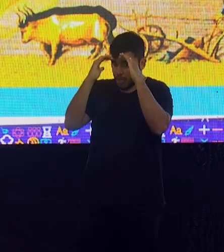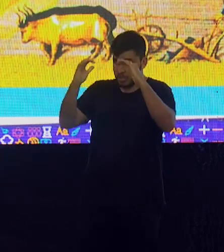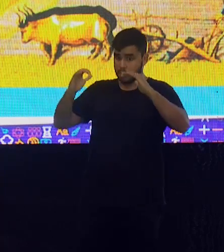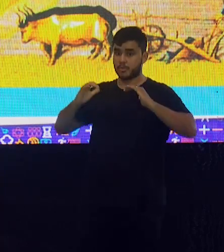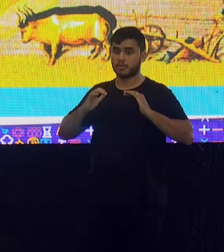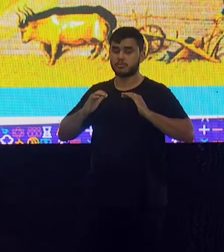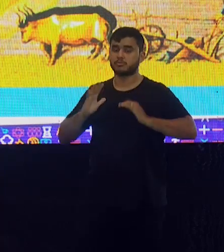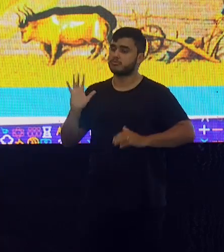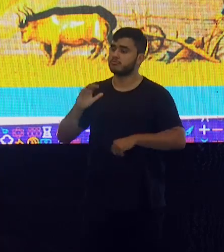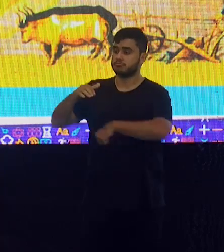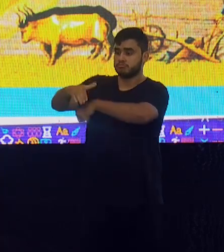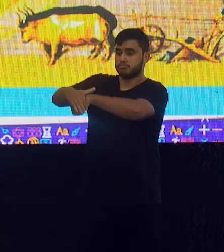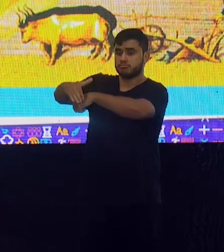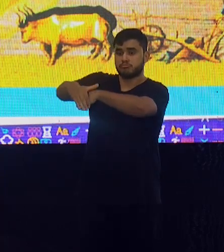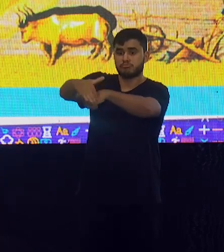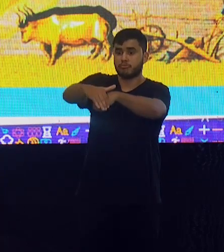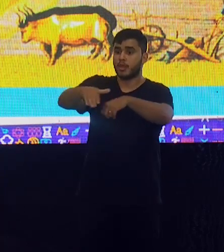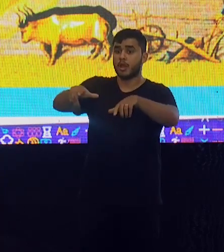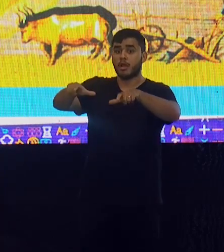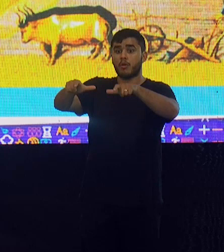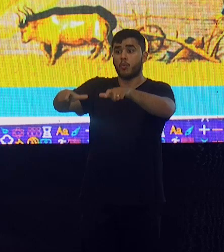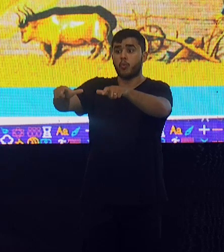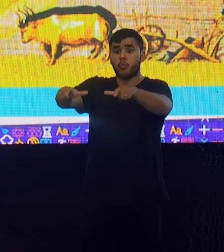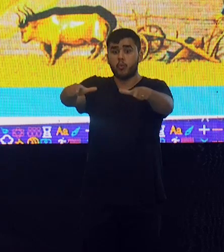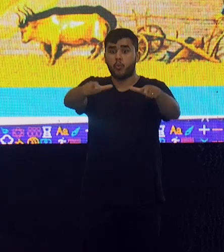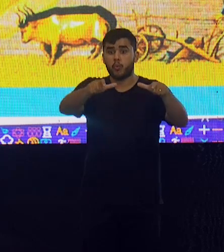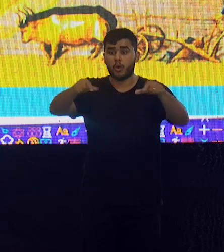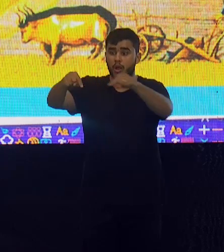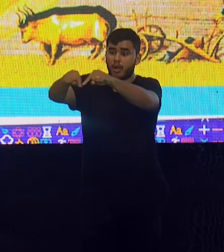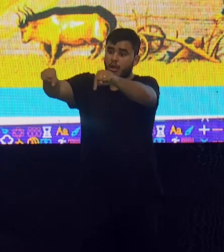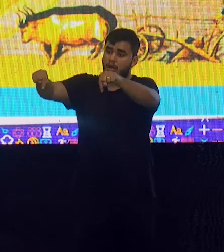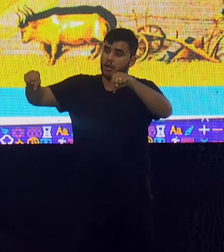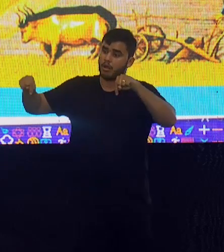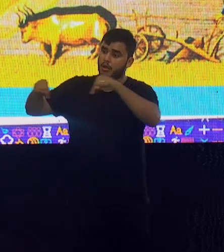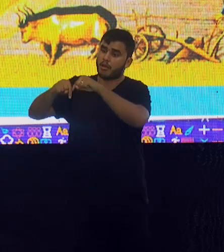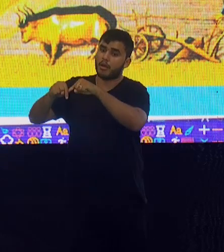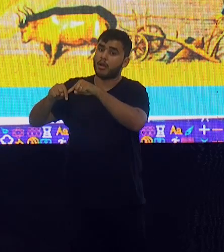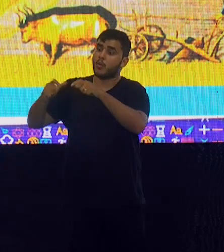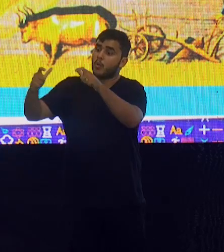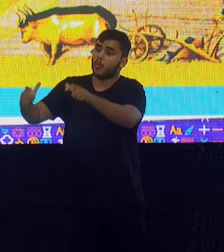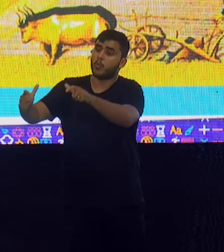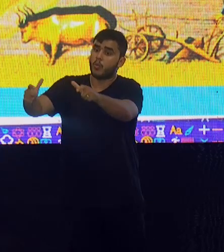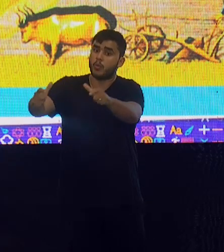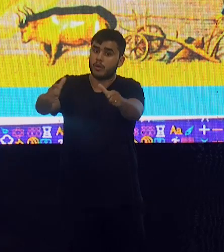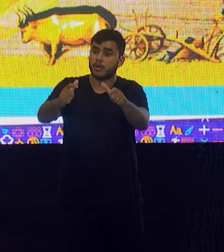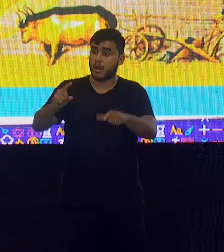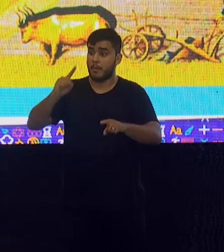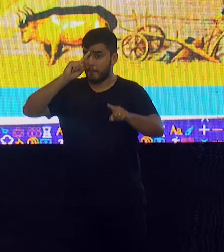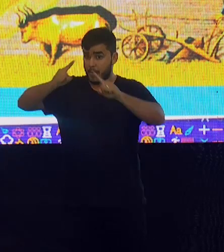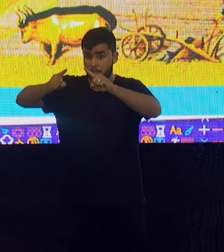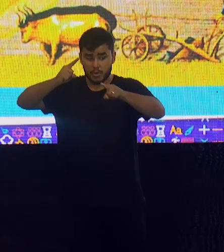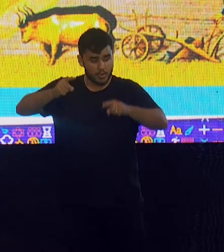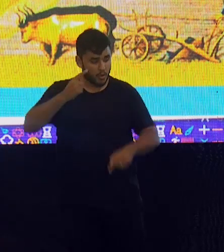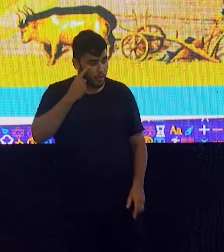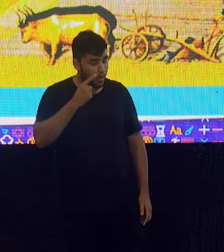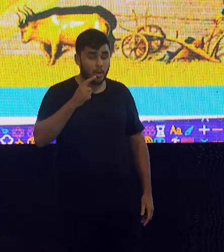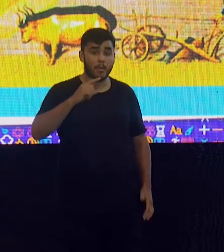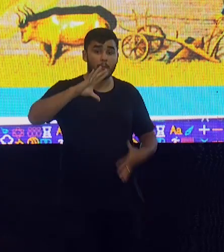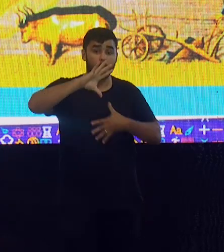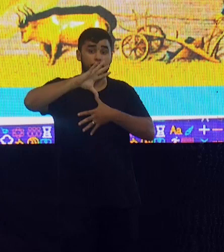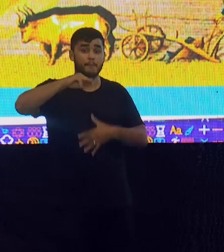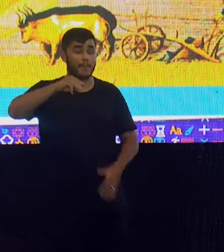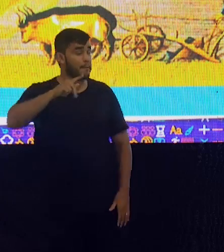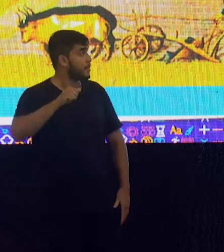rei do seu próprio feudo. Cada senhor feudal comandava com pulso firme o